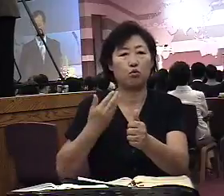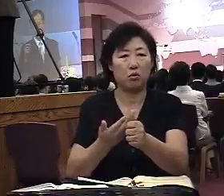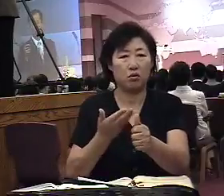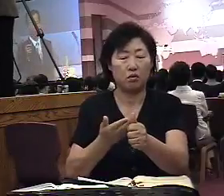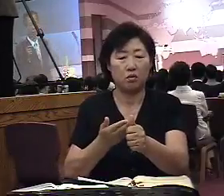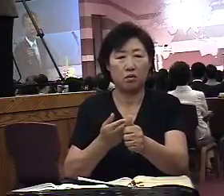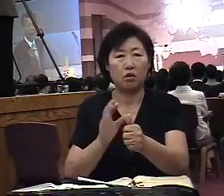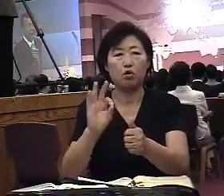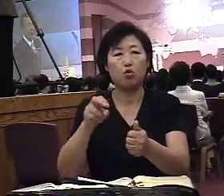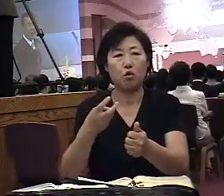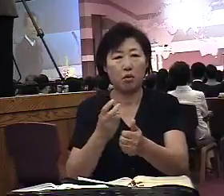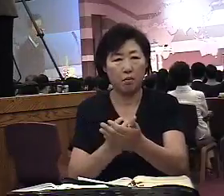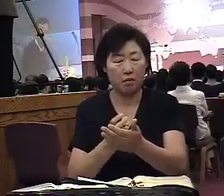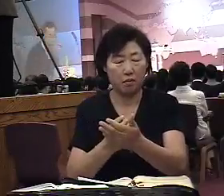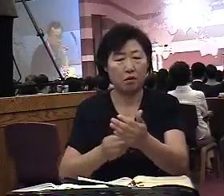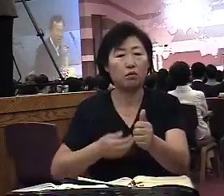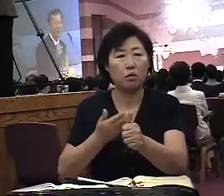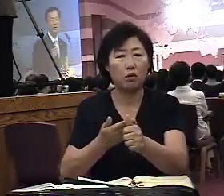덤으로